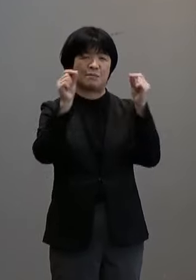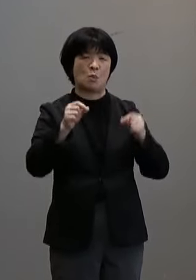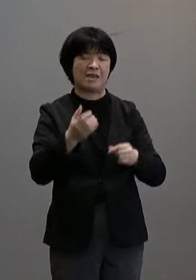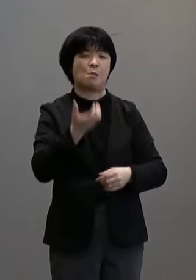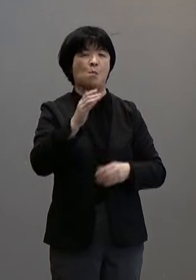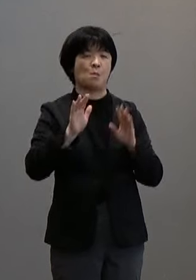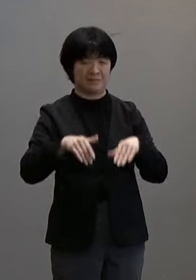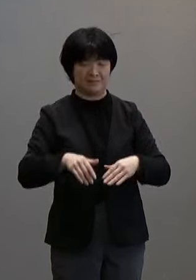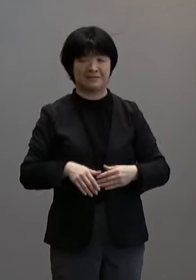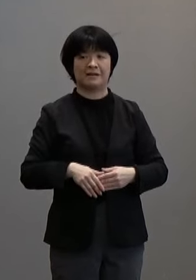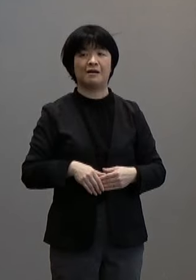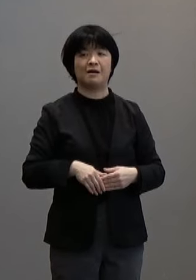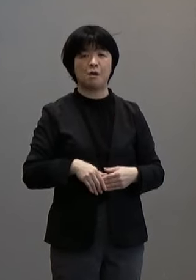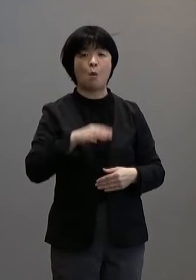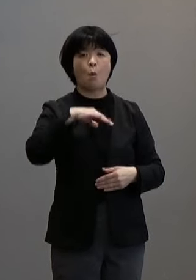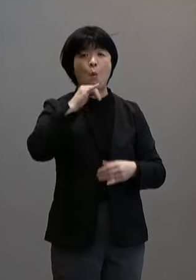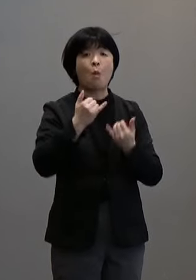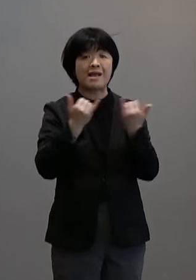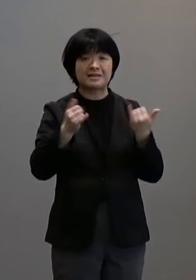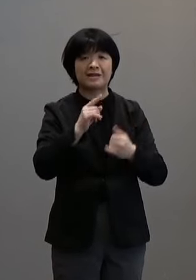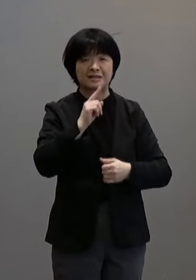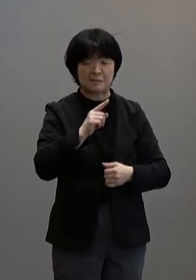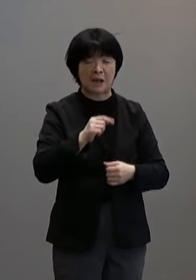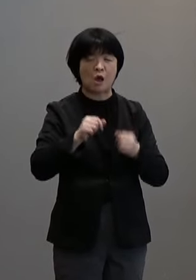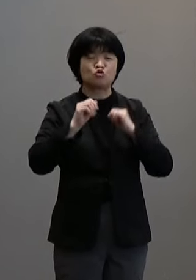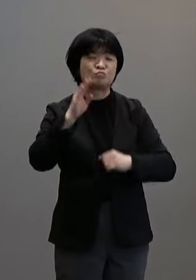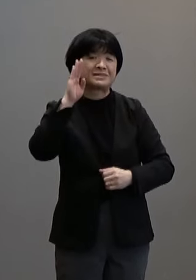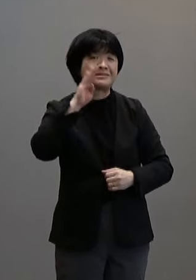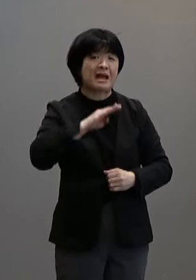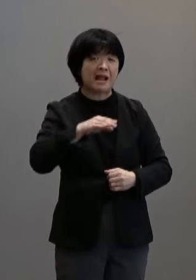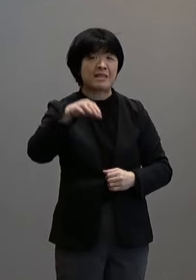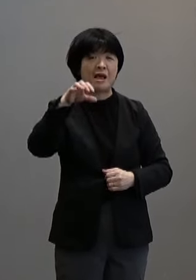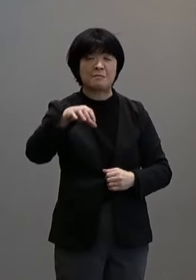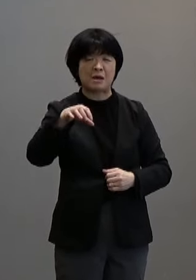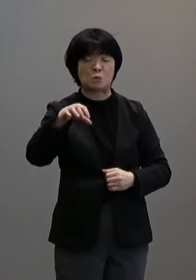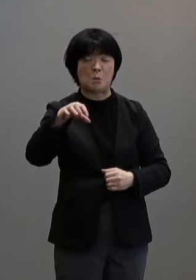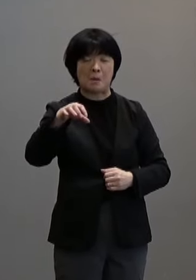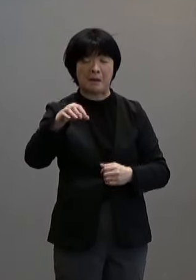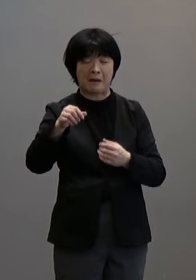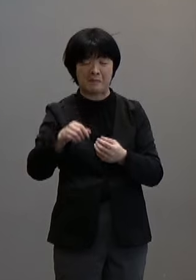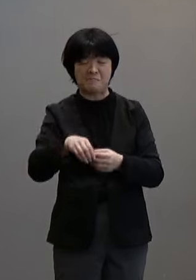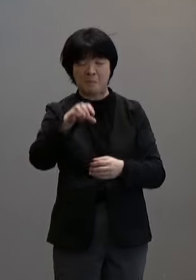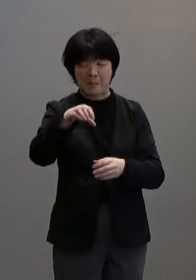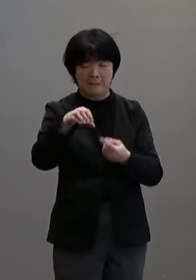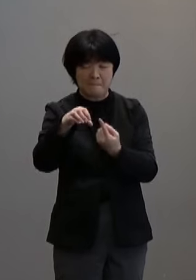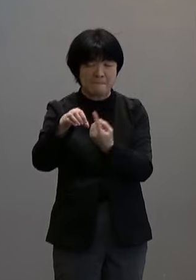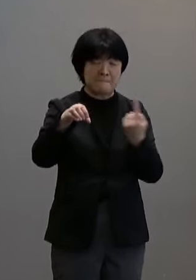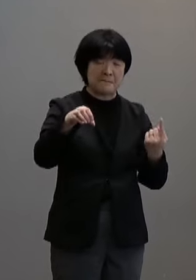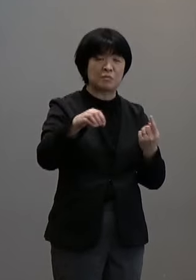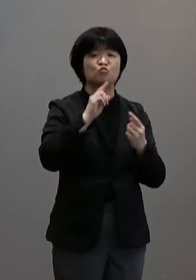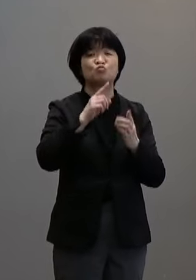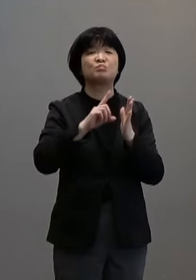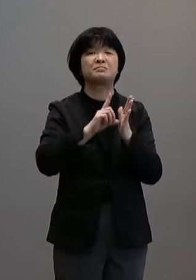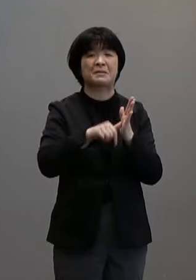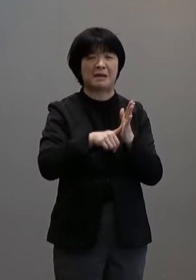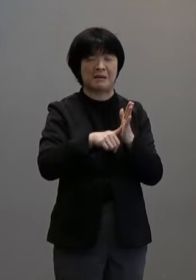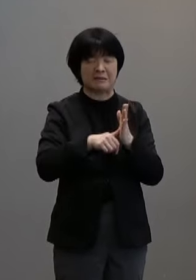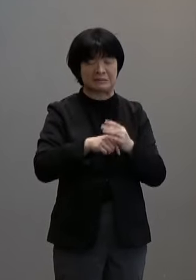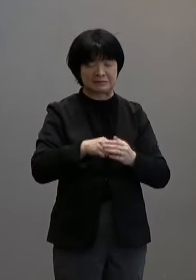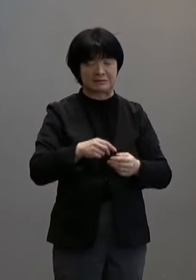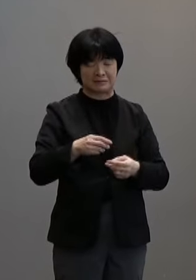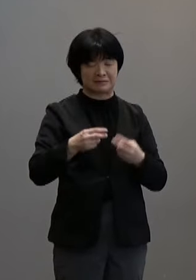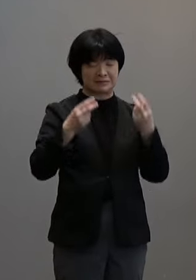心に住み慣れた居住地環境を積み変わると認知機能などが生じて、リロケーションエフェクトだったり、まあ、リロケーションダメージとい